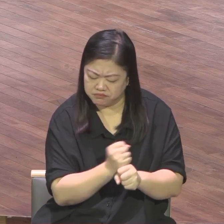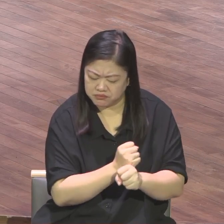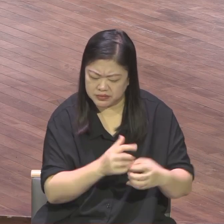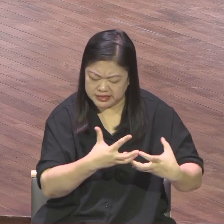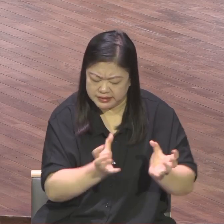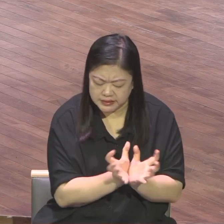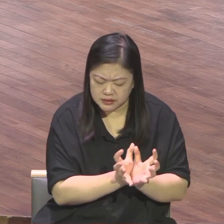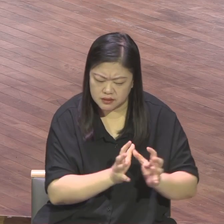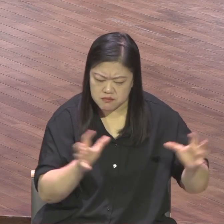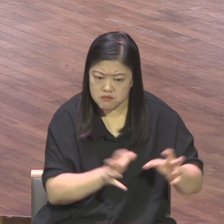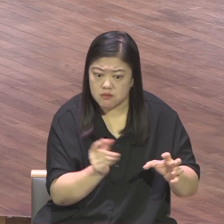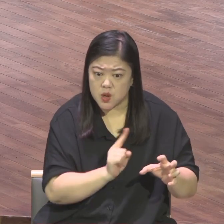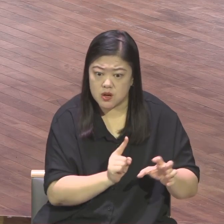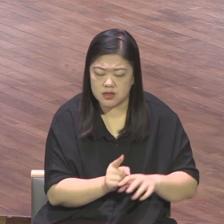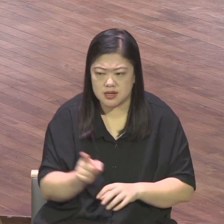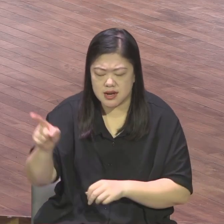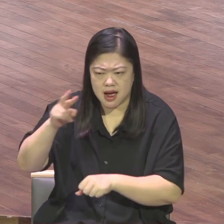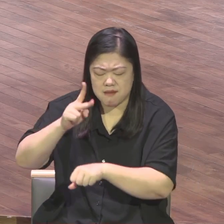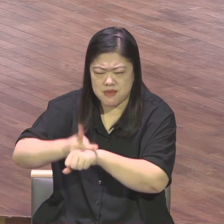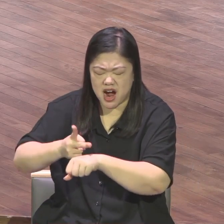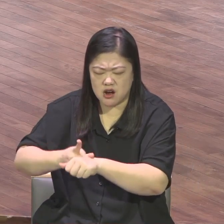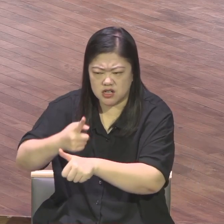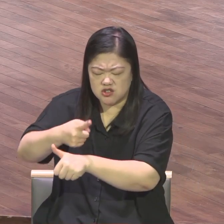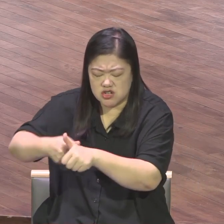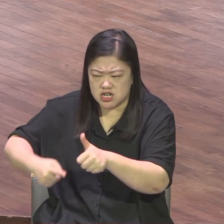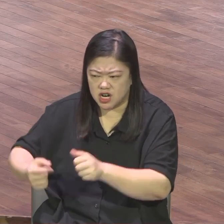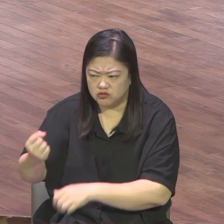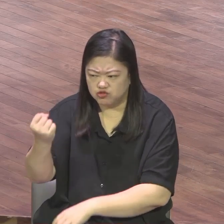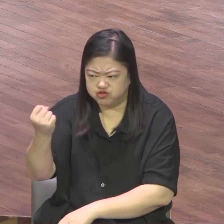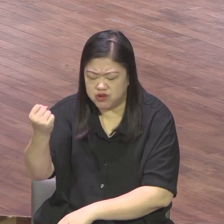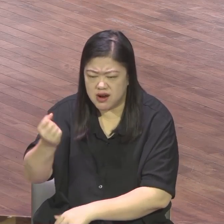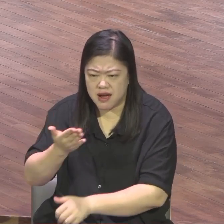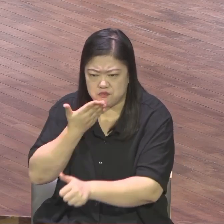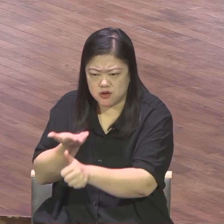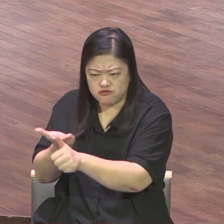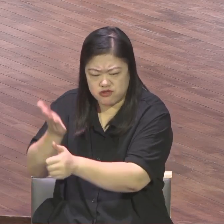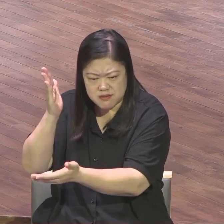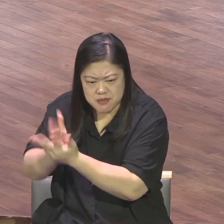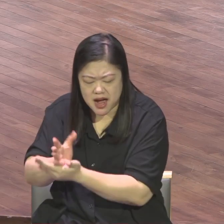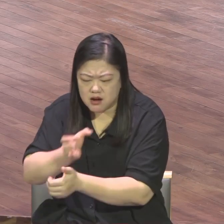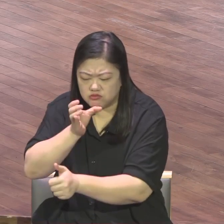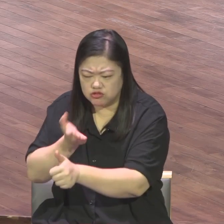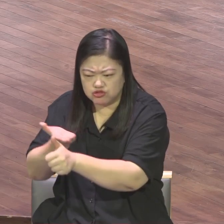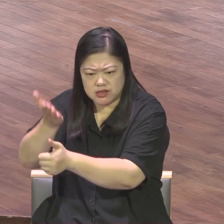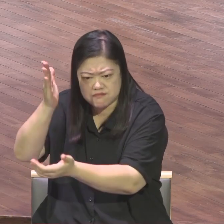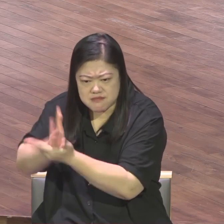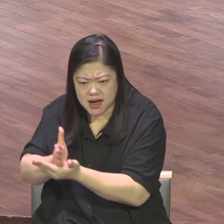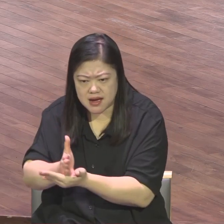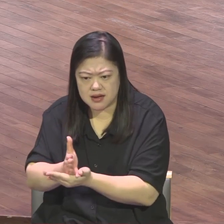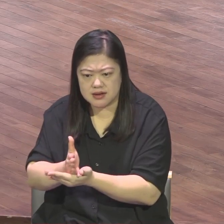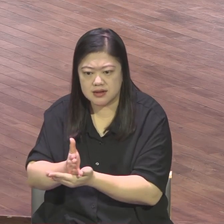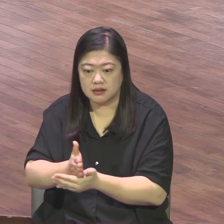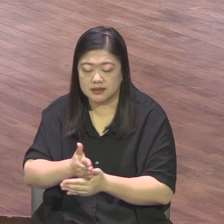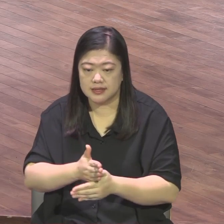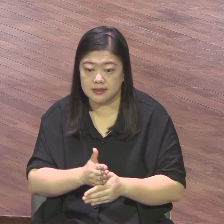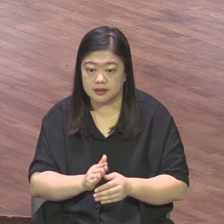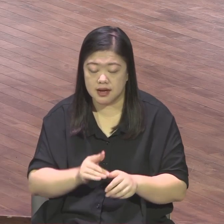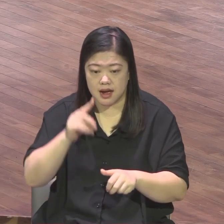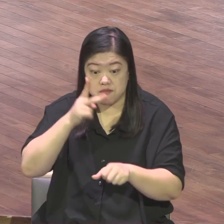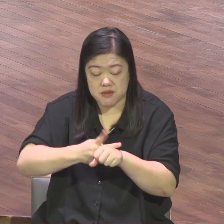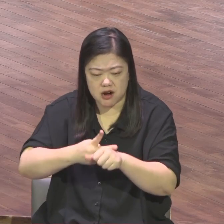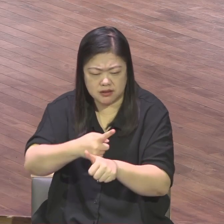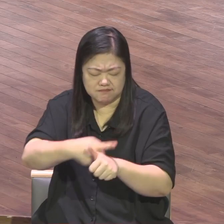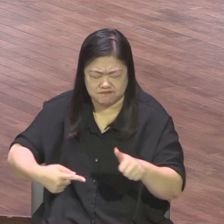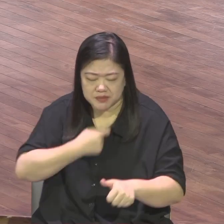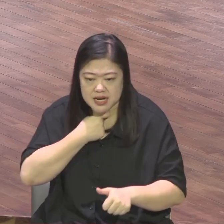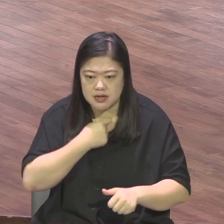거야. 죽이고 말 거야. 이 결사대가 조직이 돼 있었어요. 그래서 뭐 그야말로 막 구석구석에